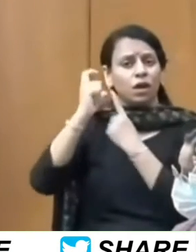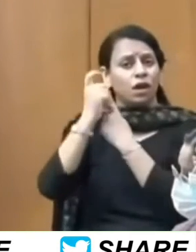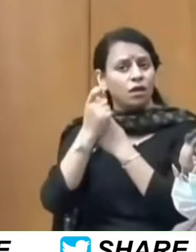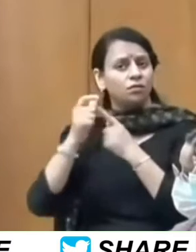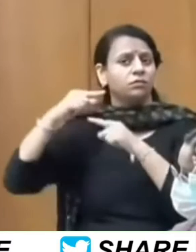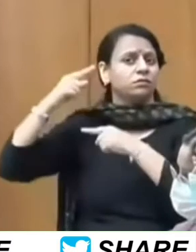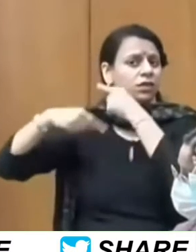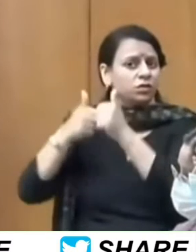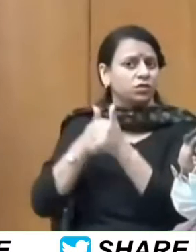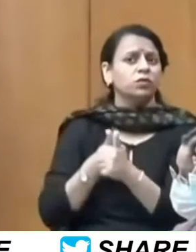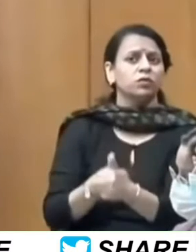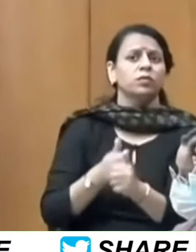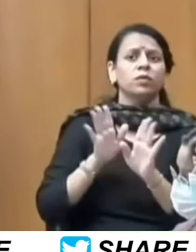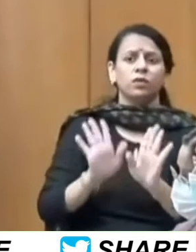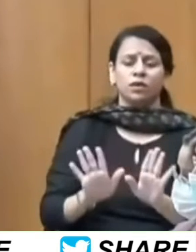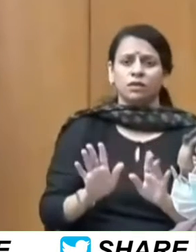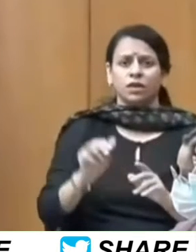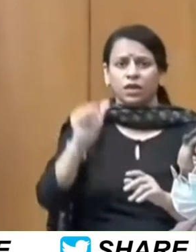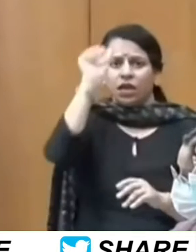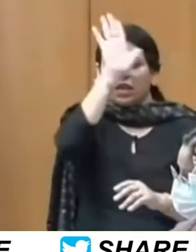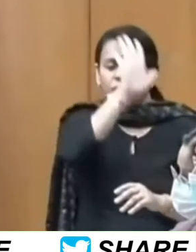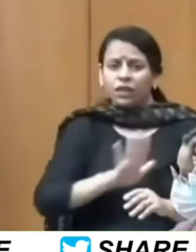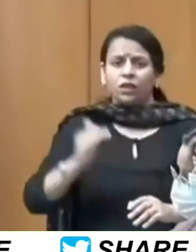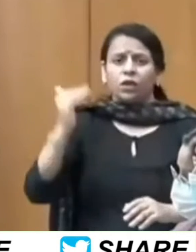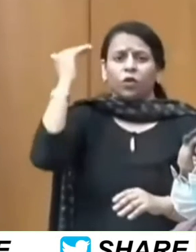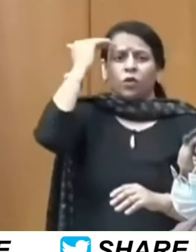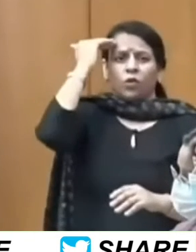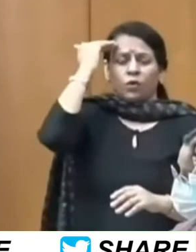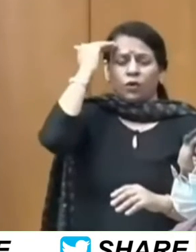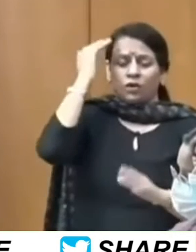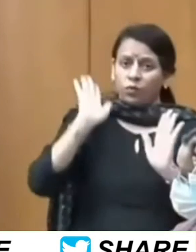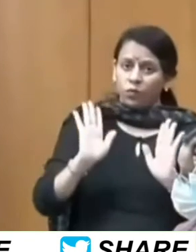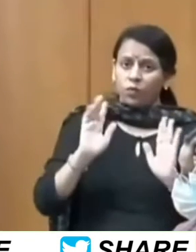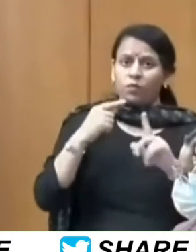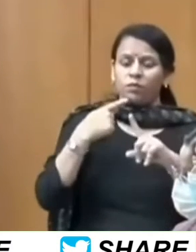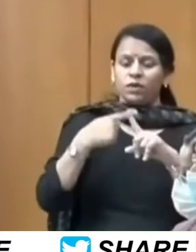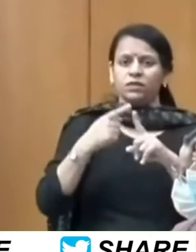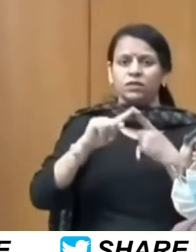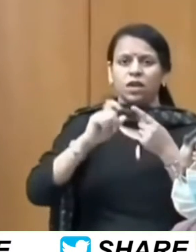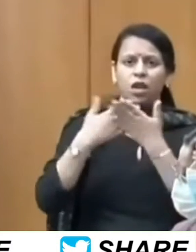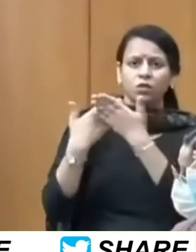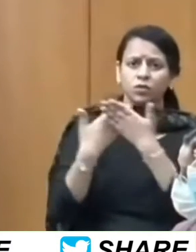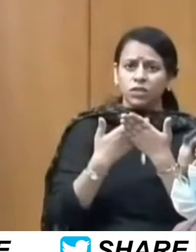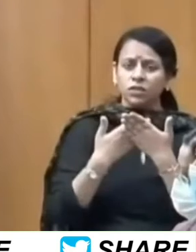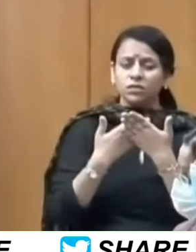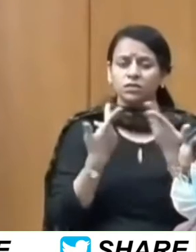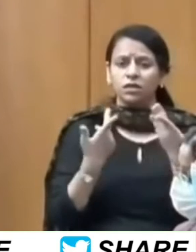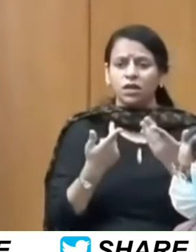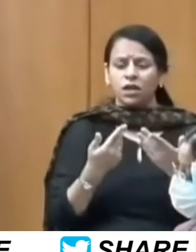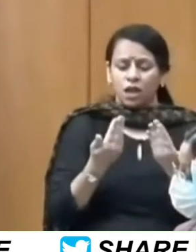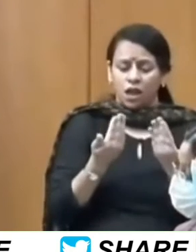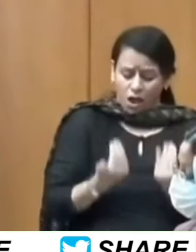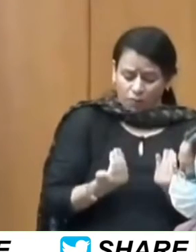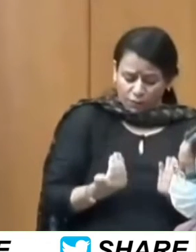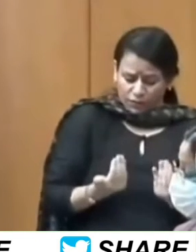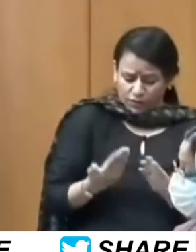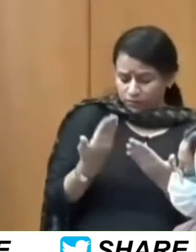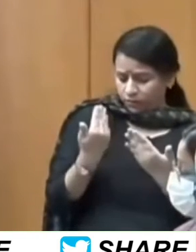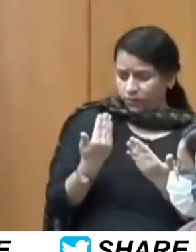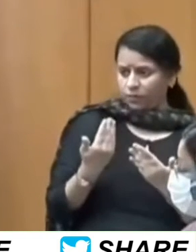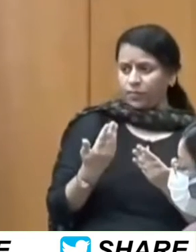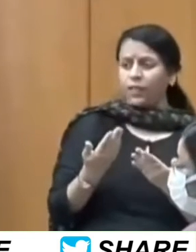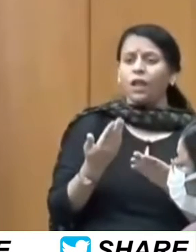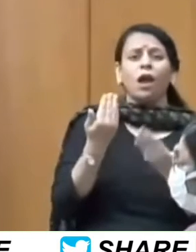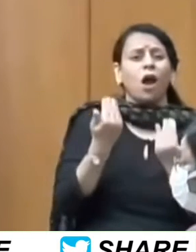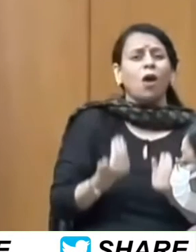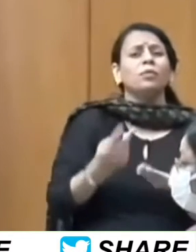है। उसी को इंडियन नॉलेज सिस्टम, इसी को भारतीय शिक्षा, जिसको अभी अभी, मैं जब